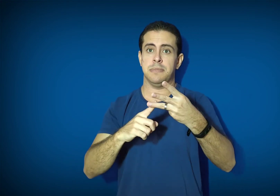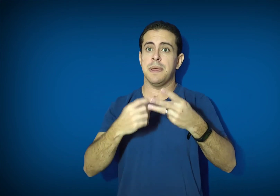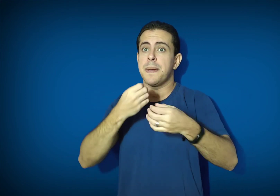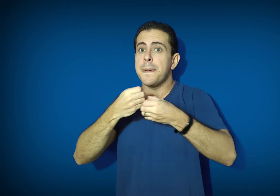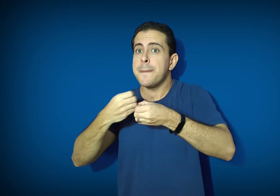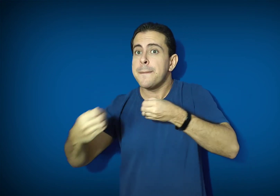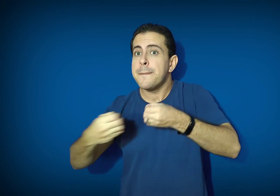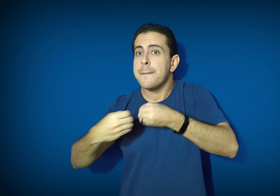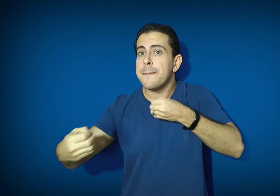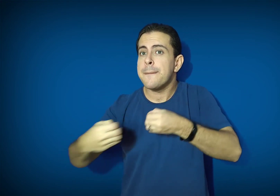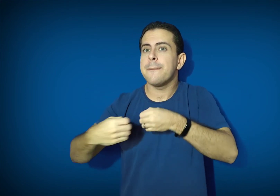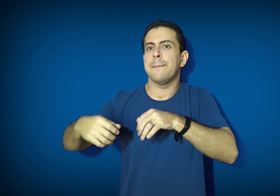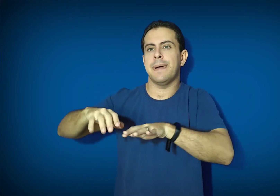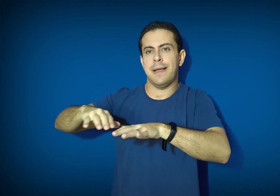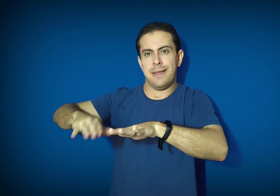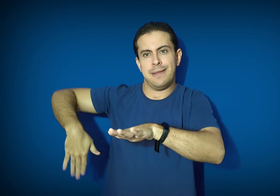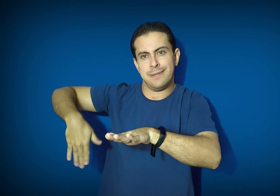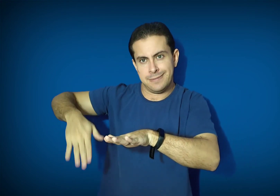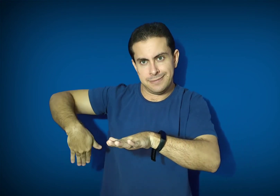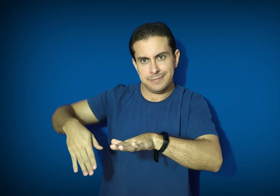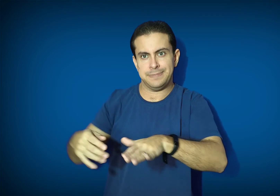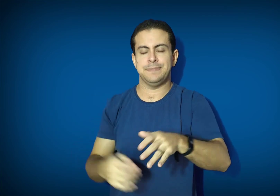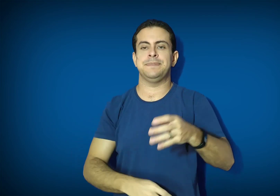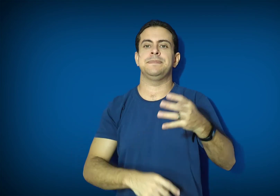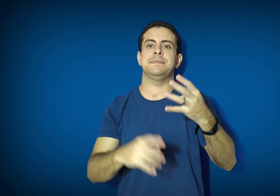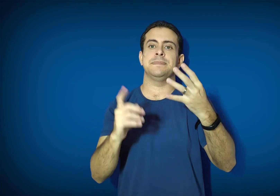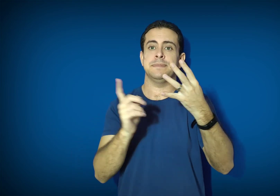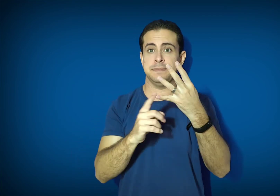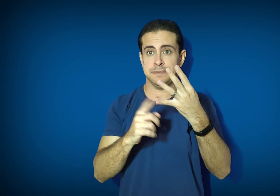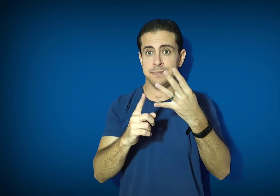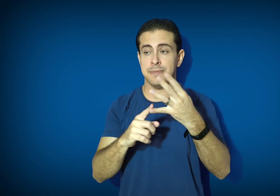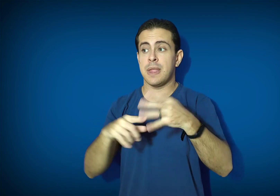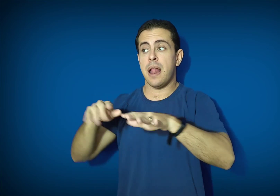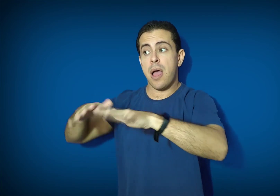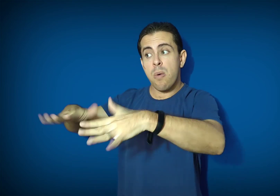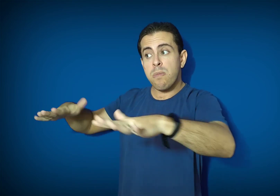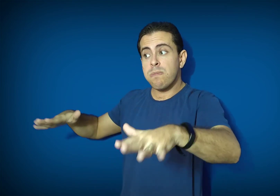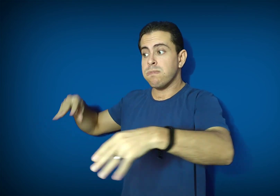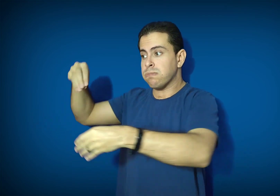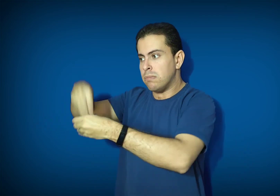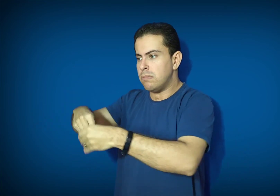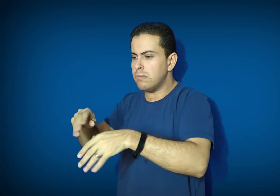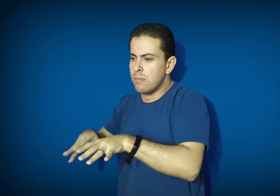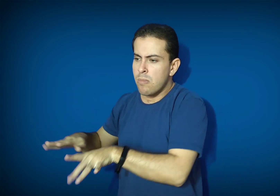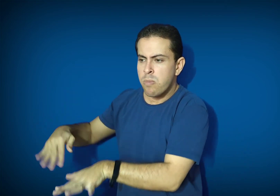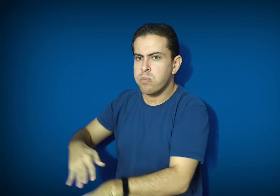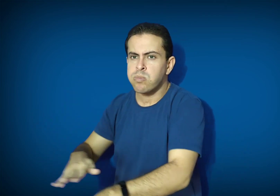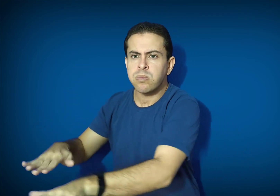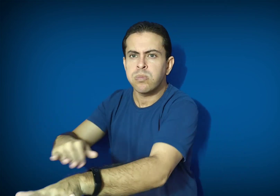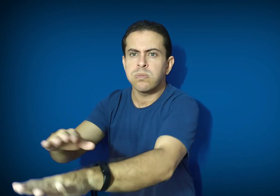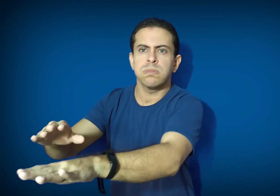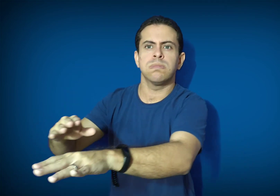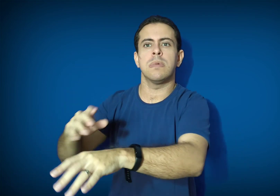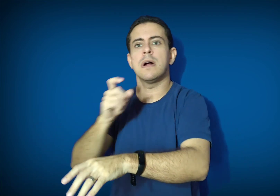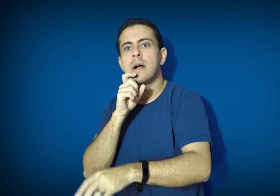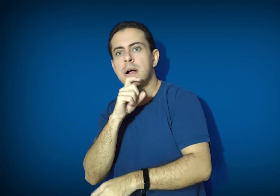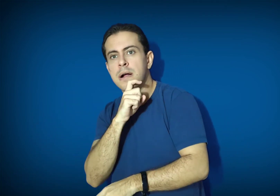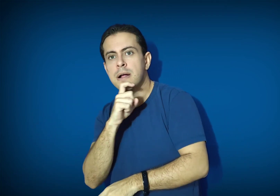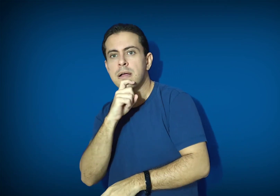a vegetação, a terceira é a proximidade do mar, a quarta é as correntes marinhas,